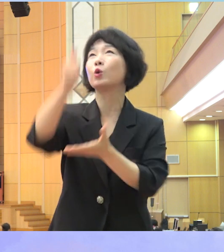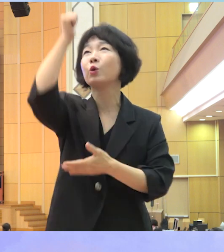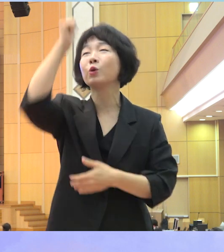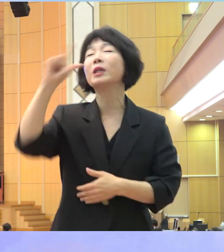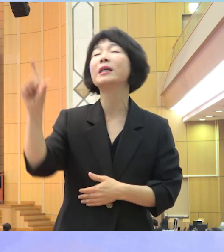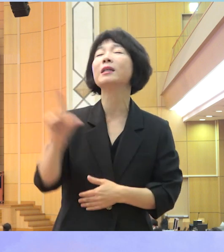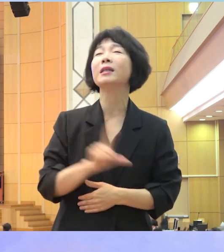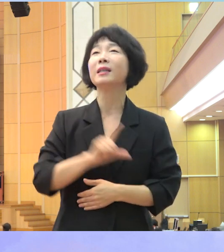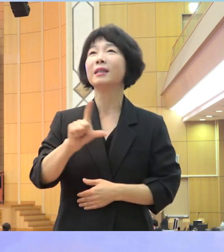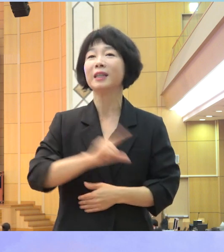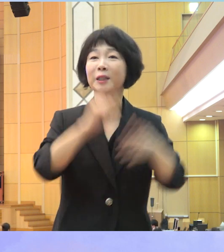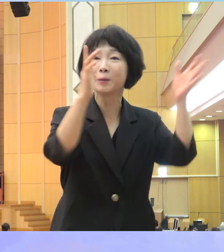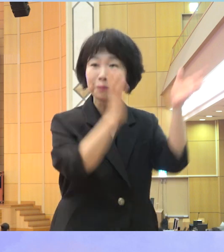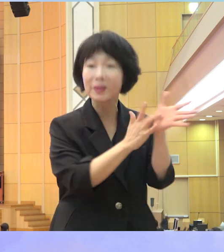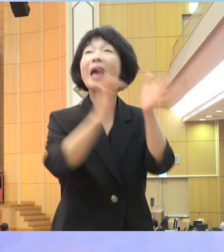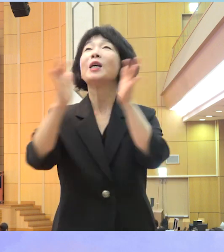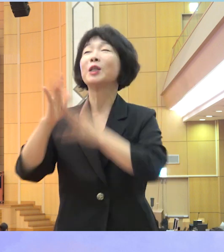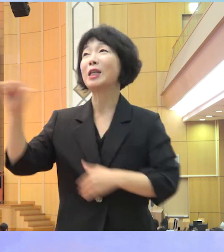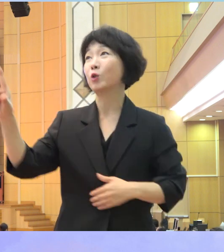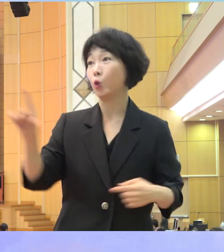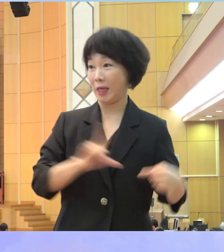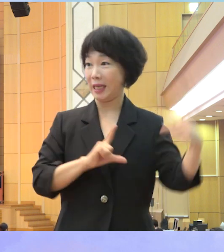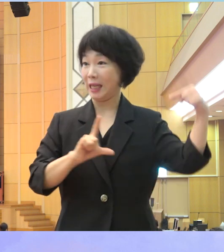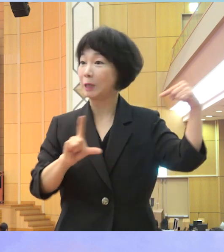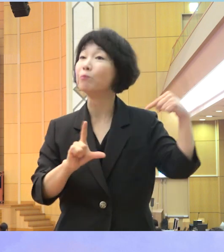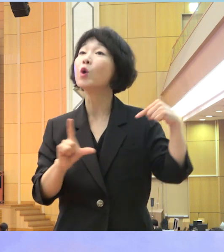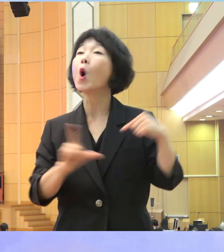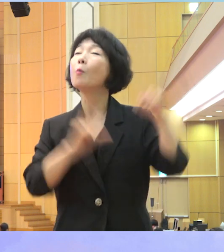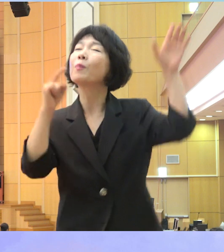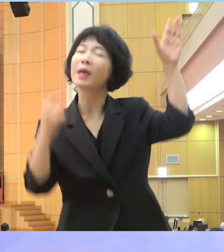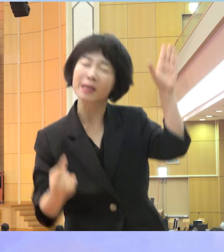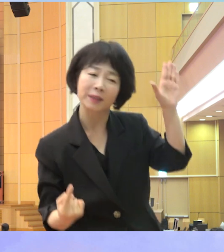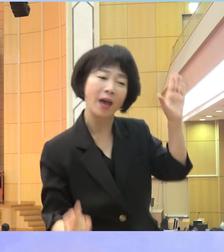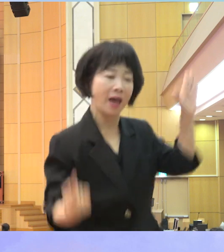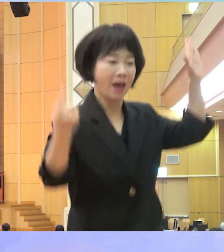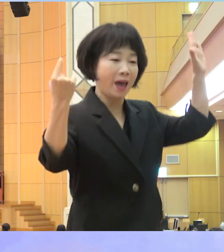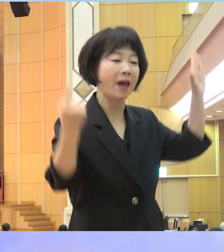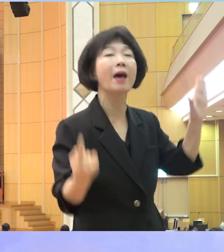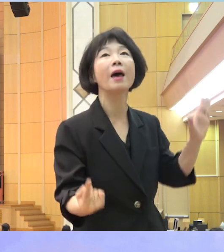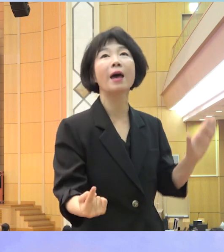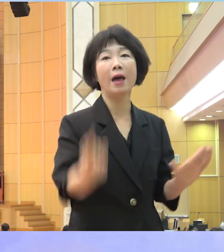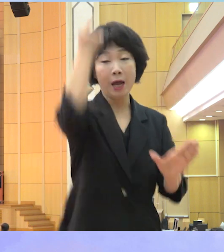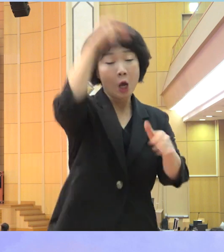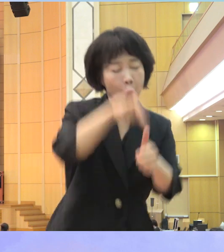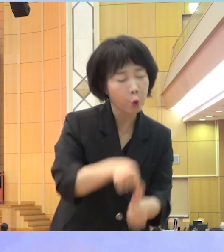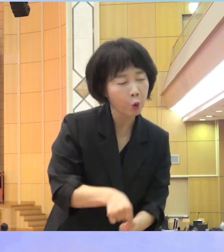능력의 그 이름 예수 이름 높이세